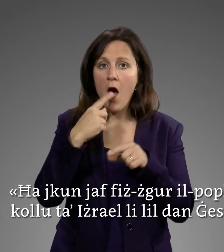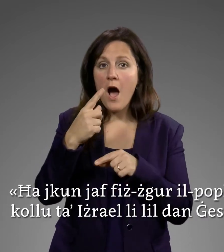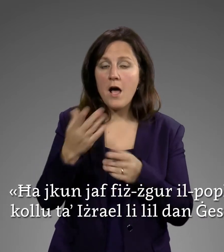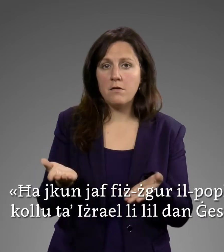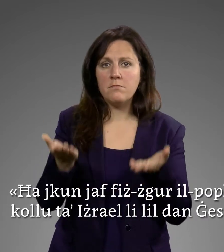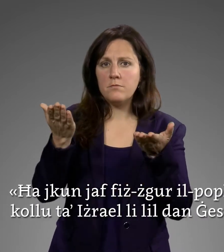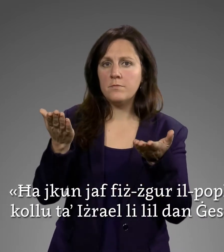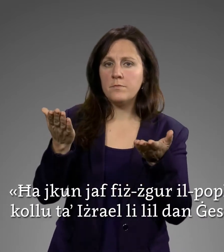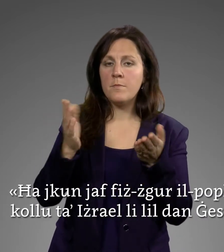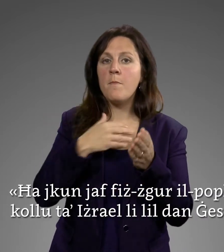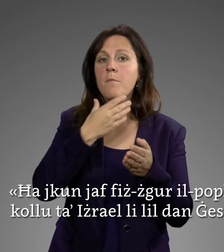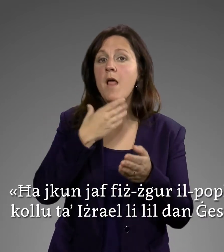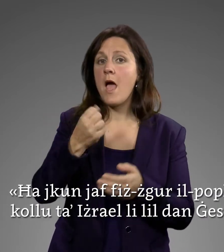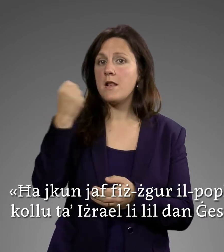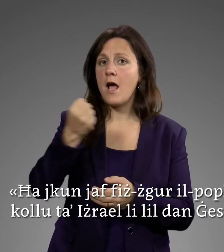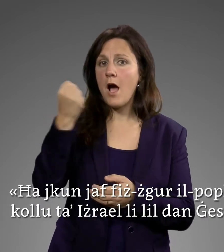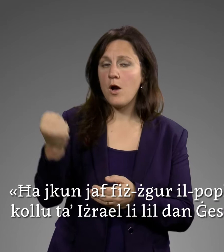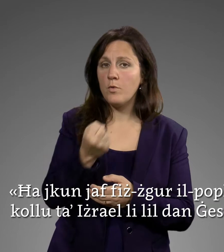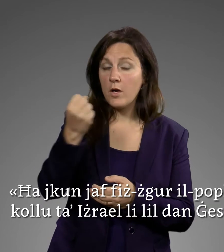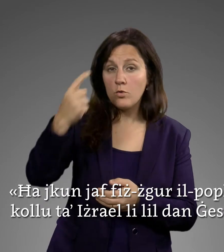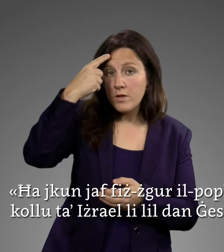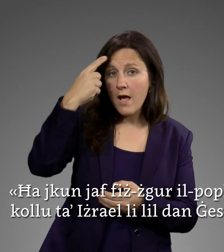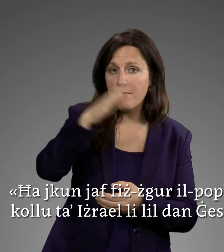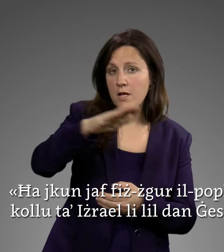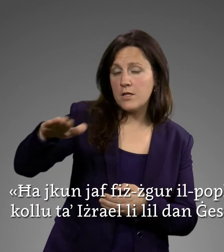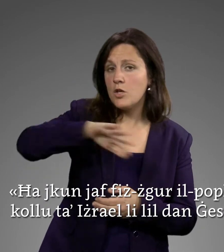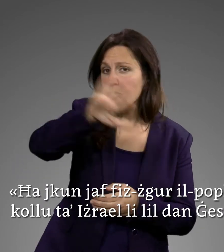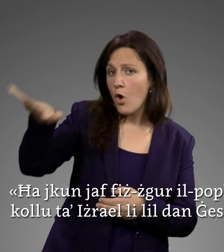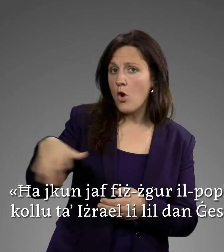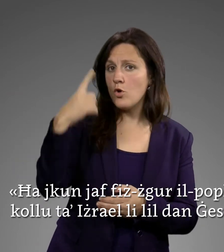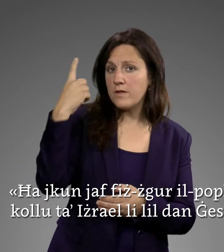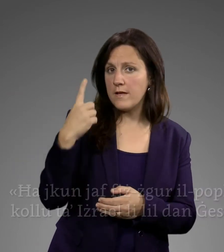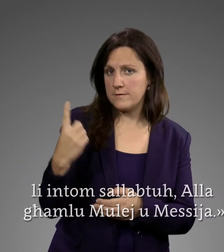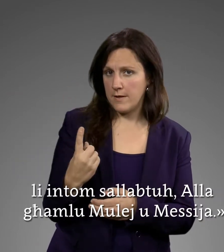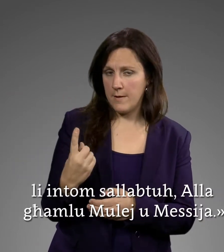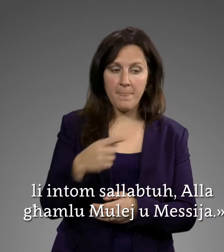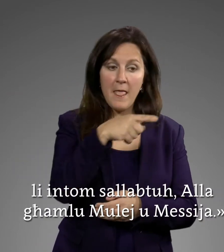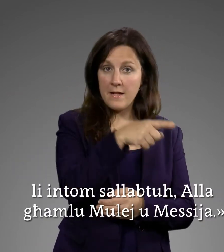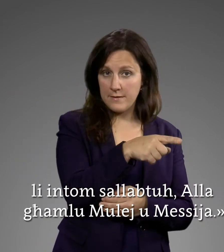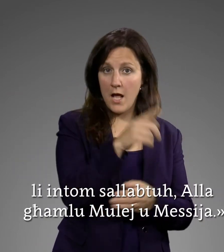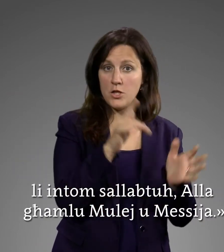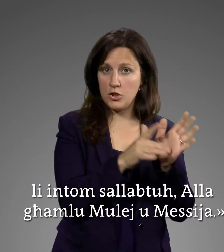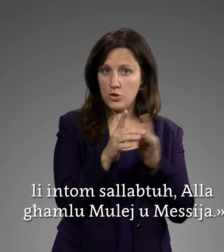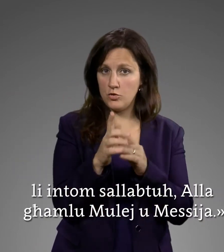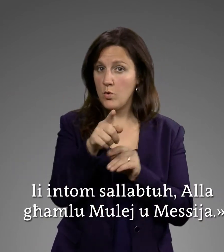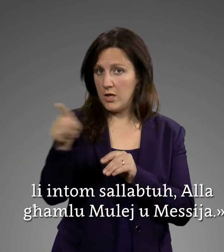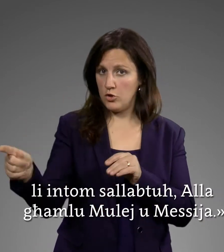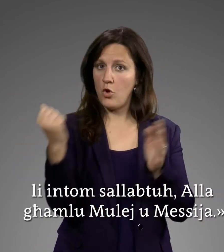Ħajkun jaffi żgur il-poplu kollu ta' Iżrael li lil dan Ġesu li intom sallabtuh Alla